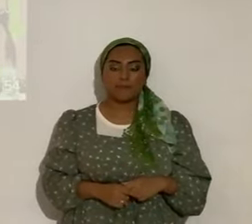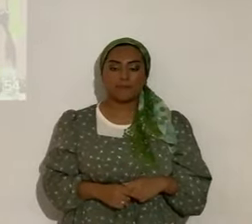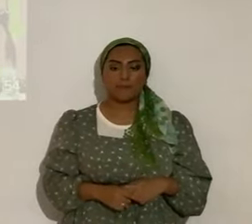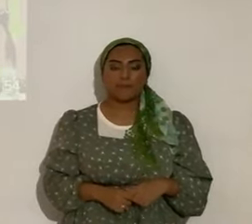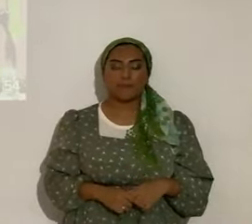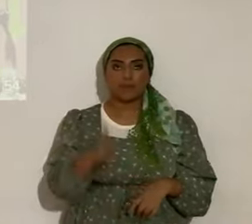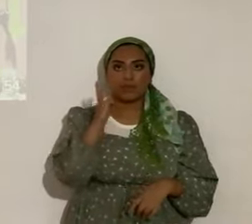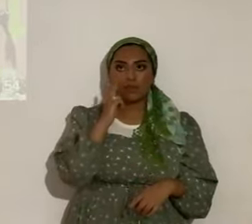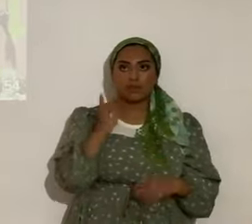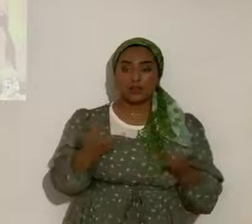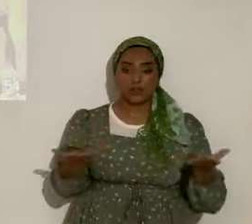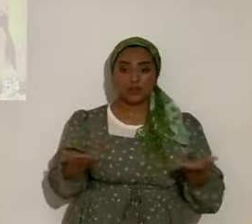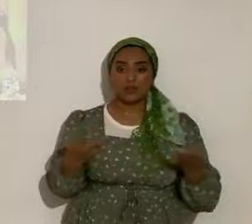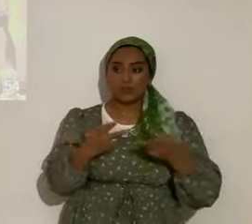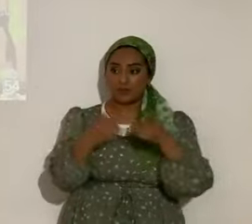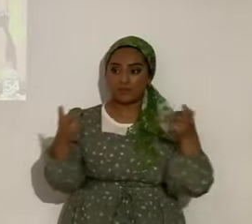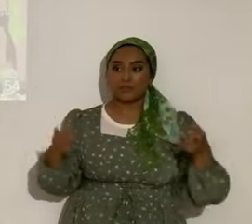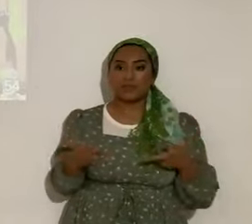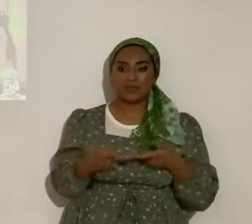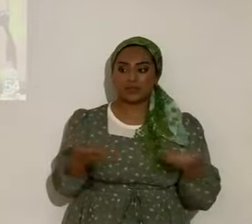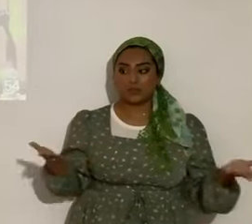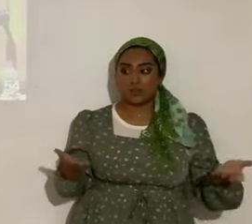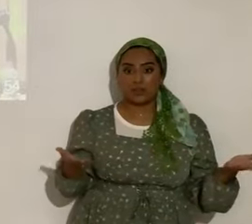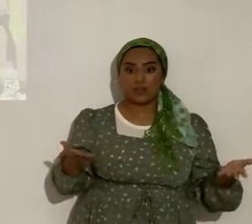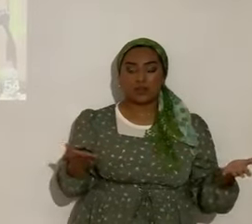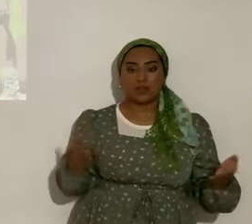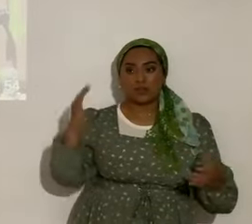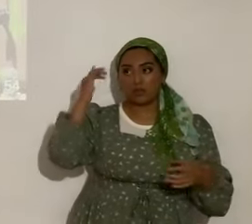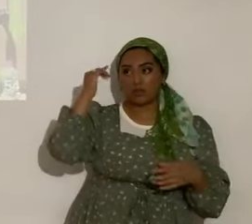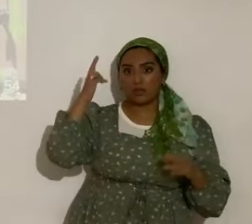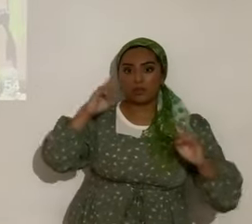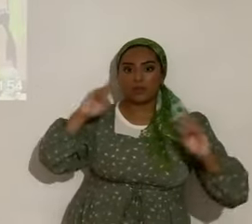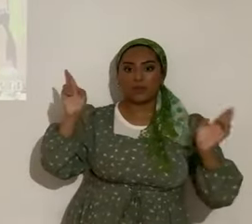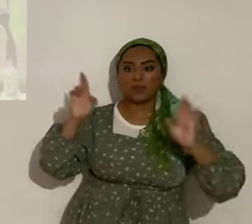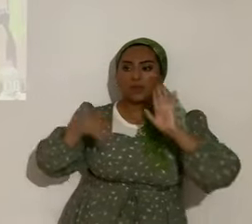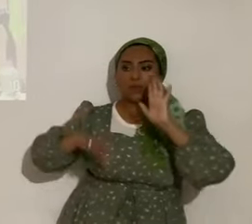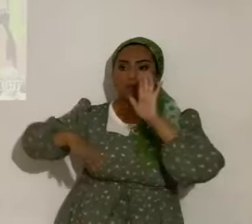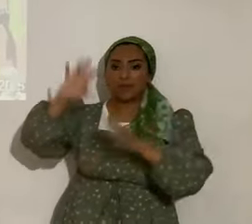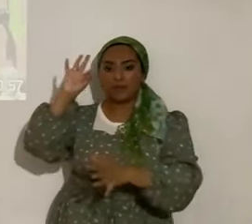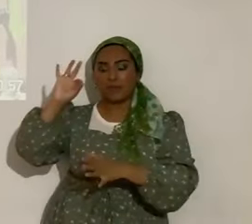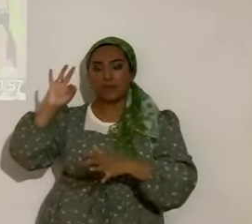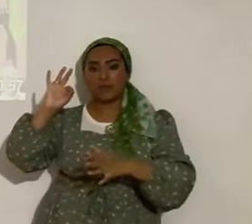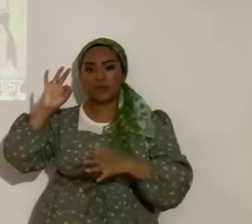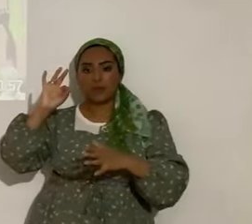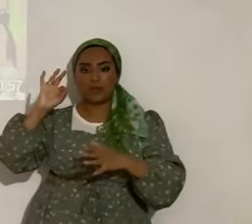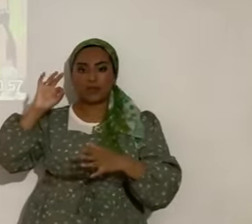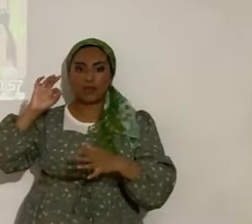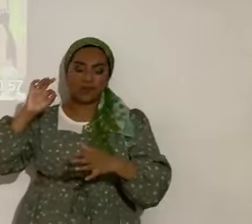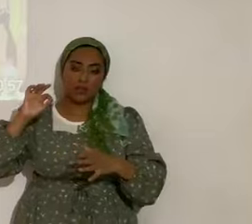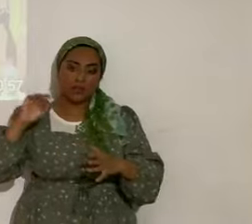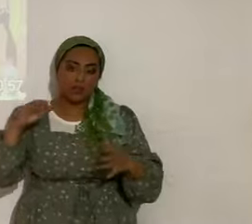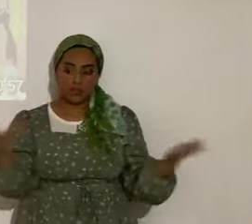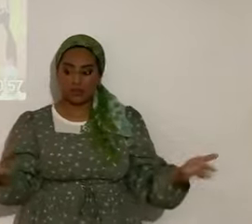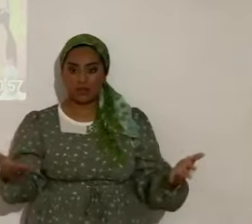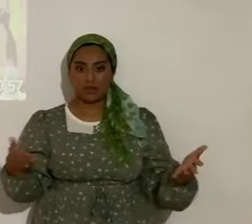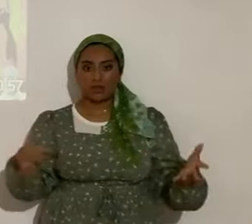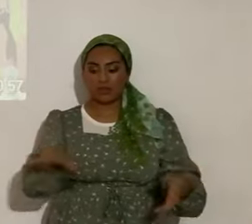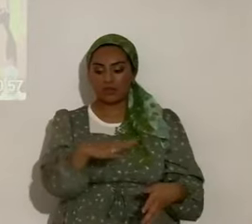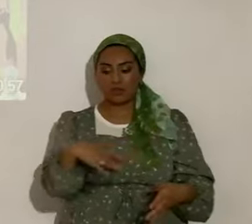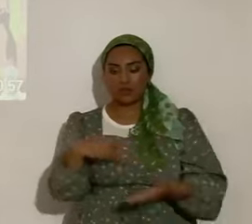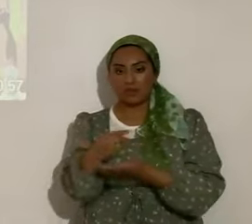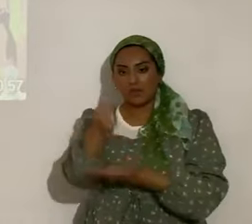Miren, este lugar ya lo tenía predestinado el Eterno, no nada más el edificio, sino la tierra,